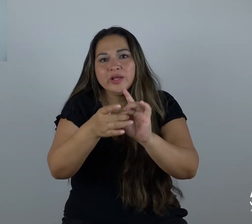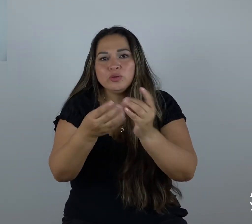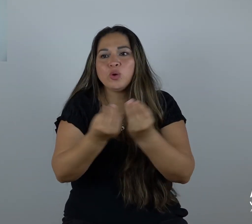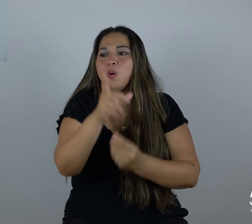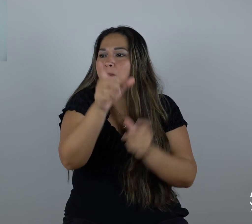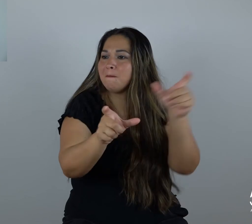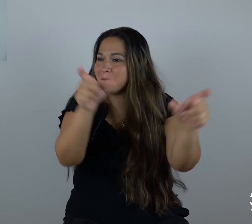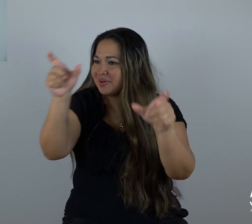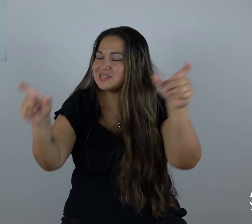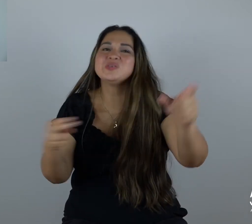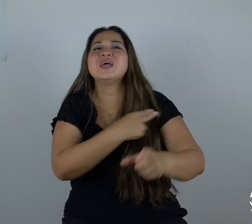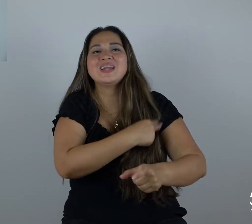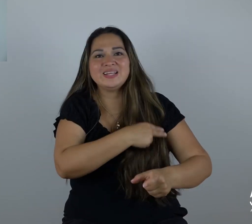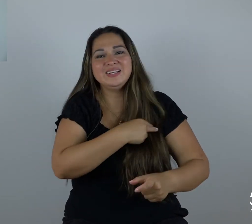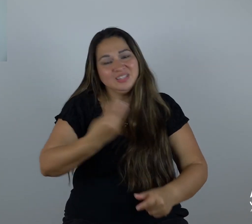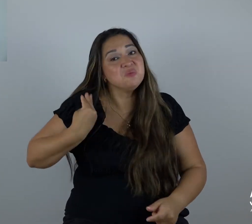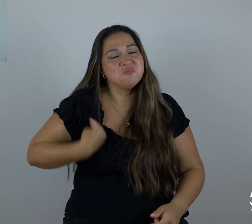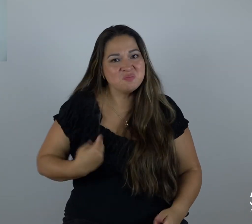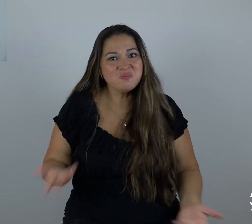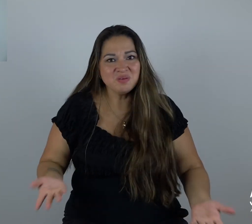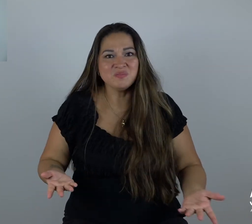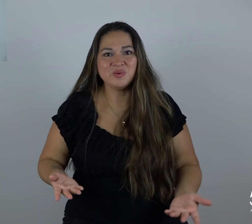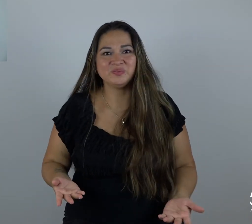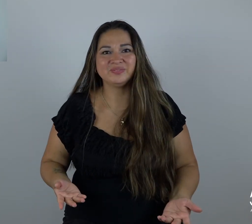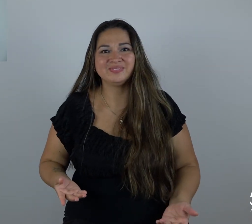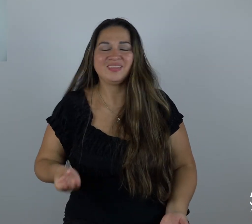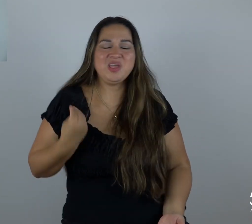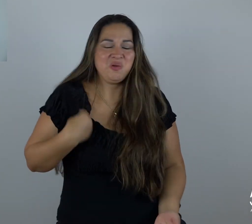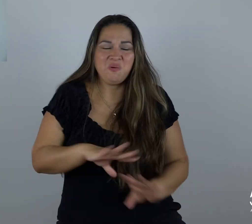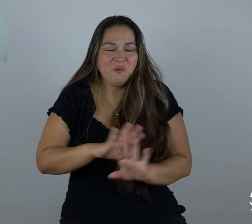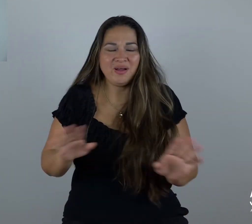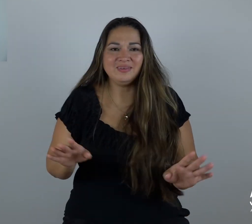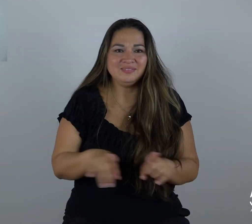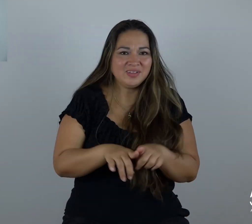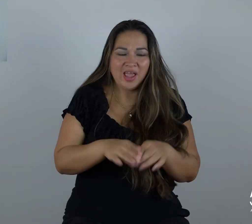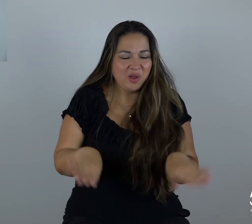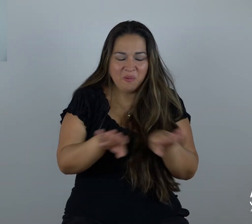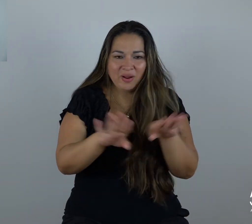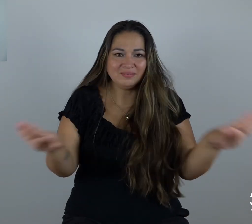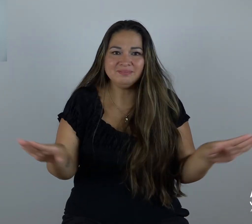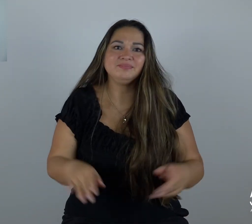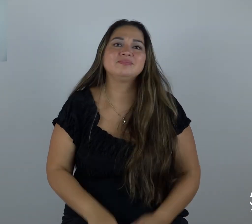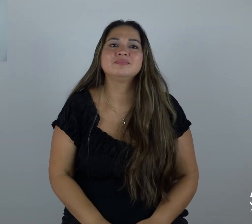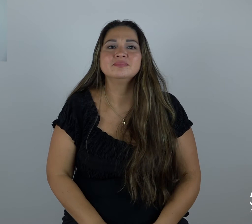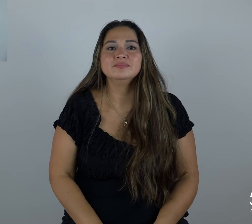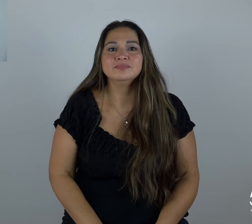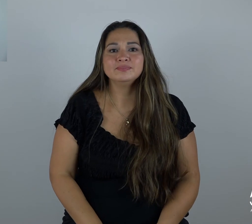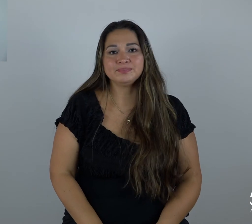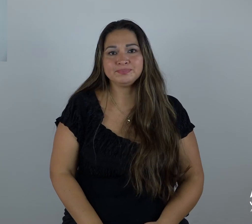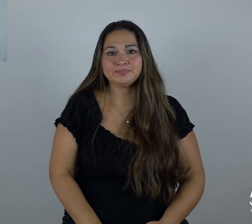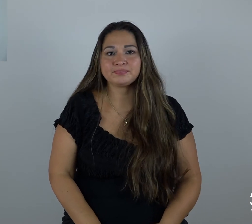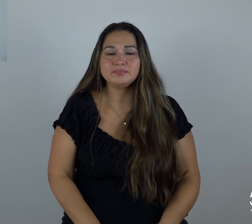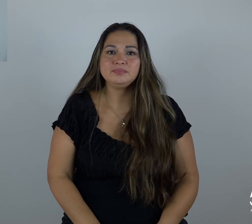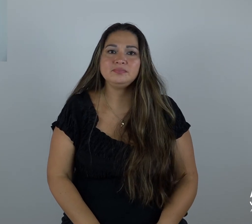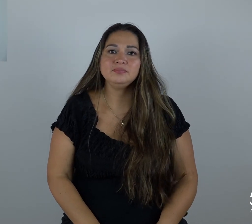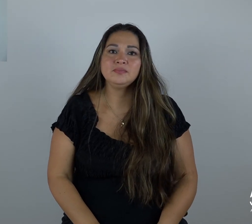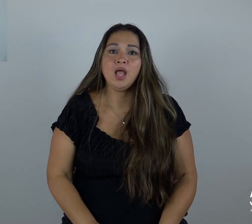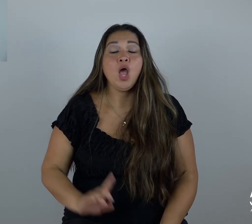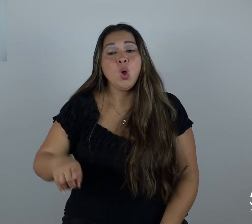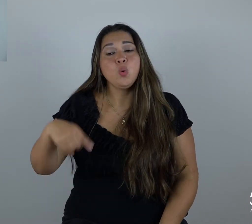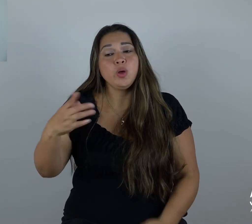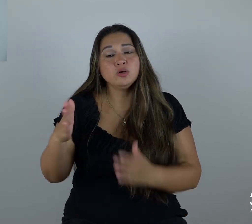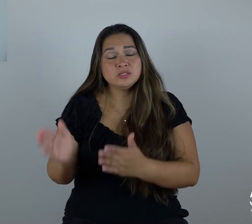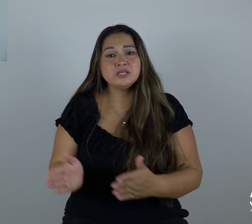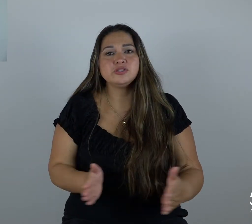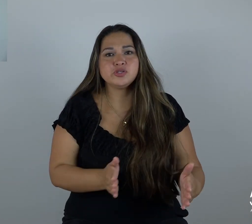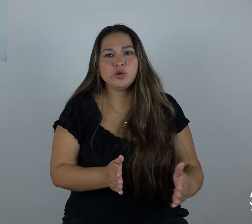fe. Eso tiene un valor extraordinario. La próxima sesión que hablaremos de la Iglesia, te voy a intentar hablar de